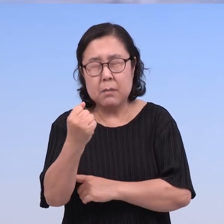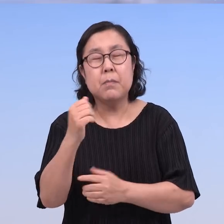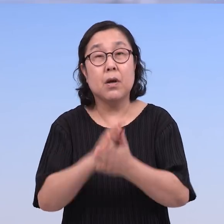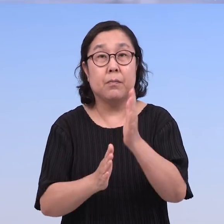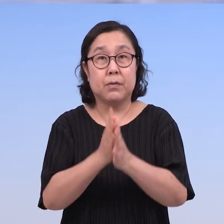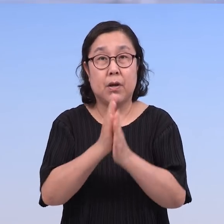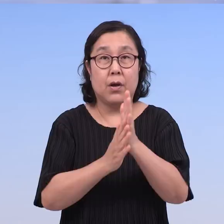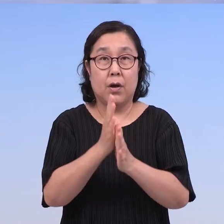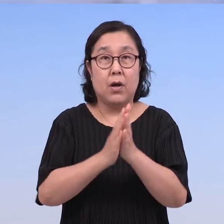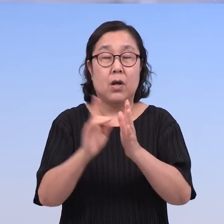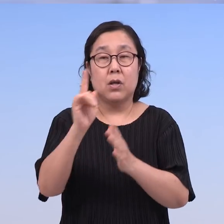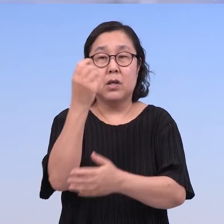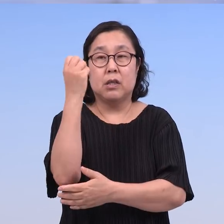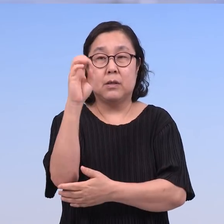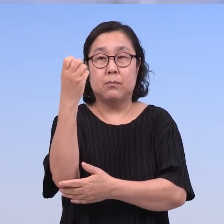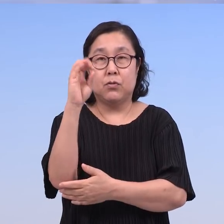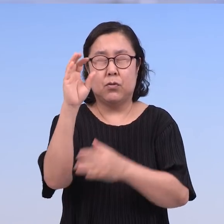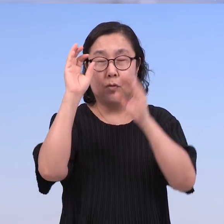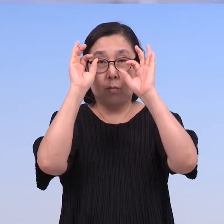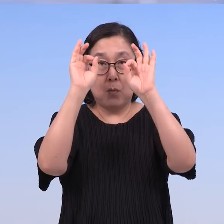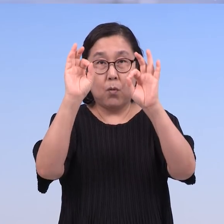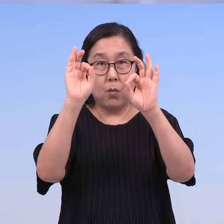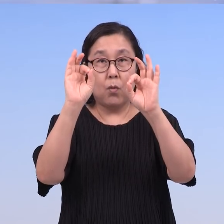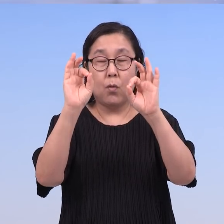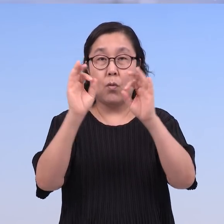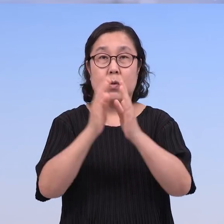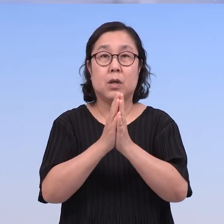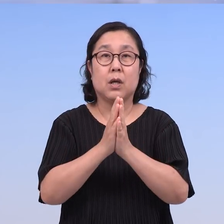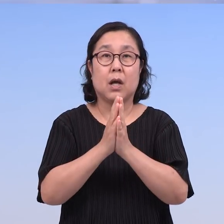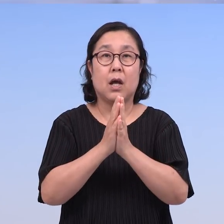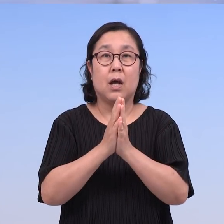어느 신문 머릿 기사가 참